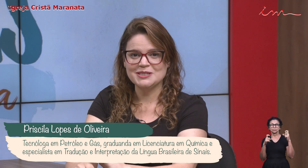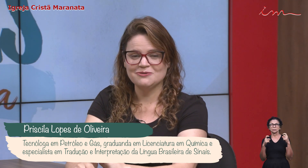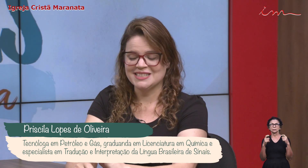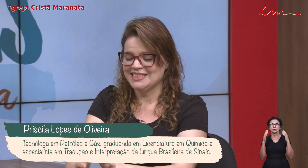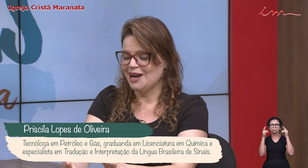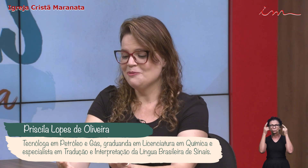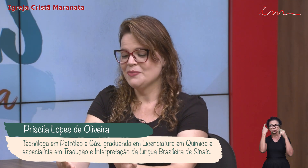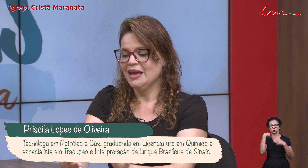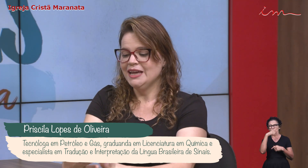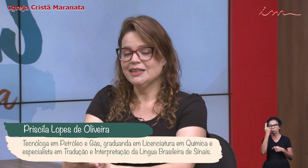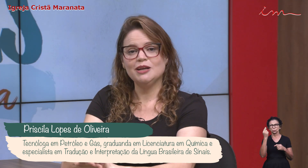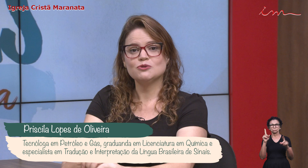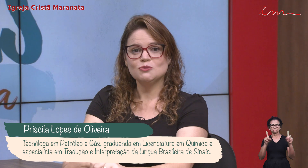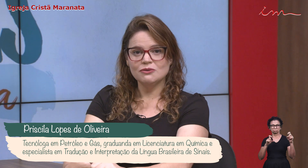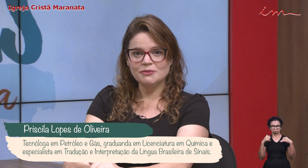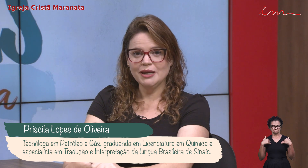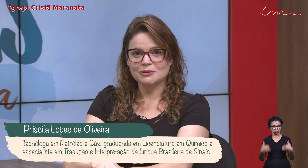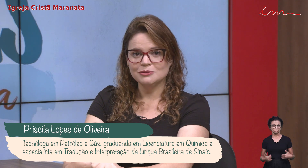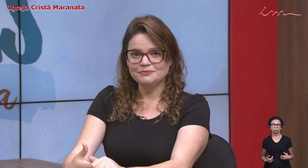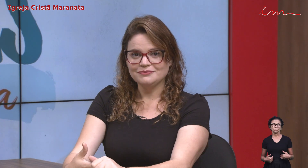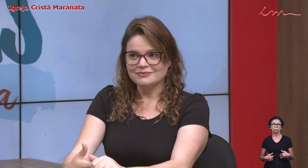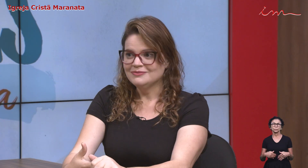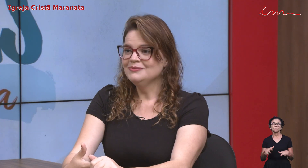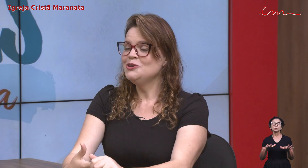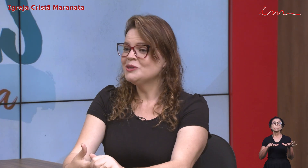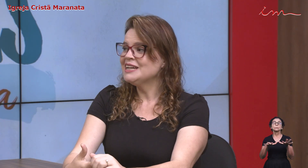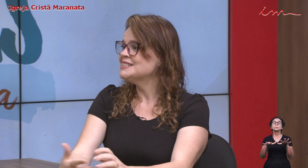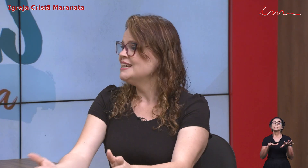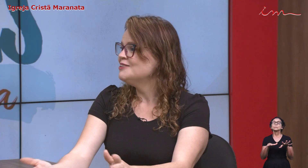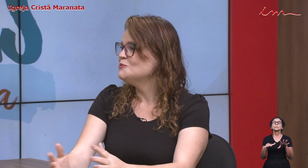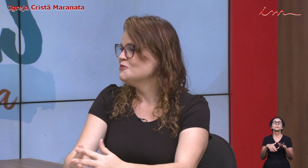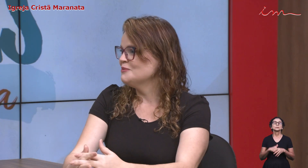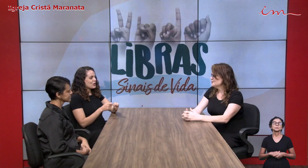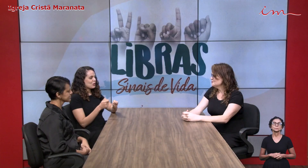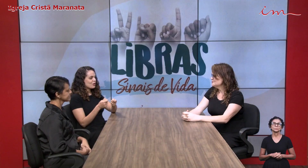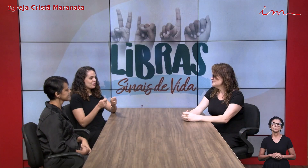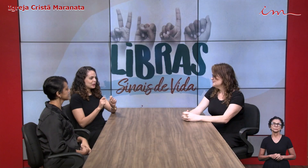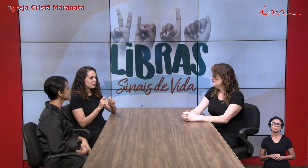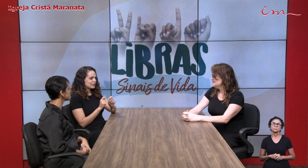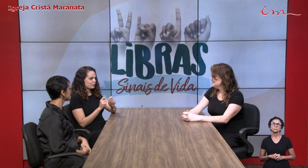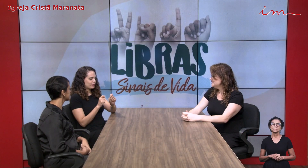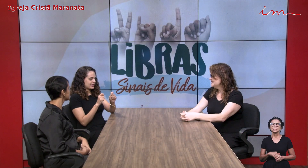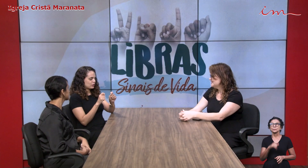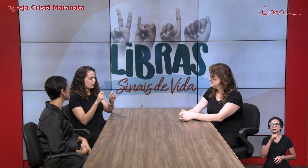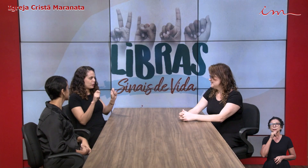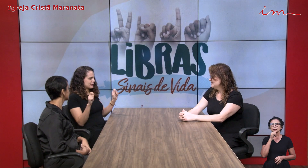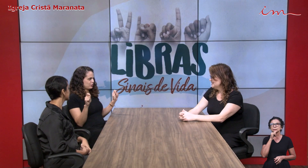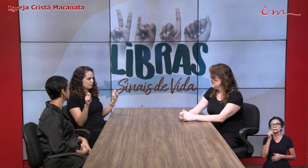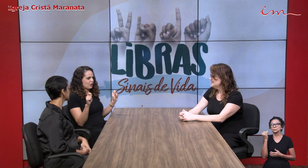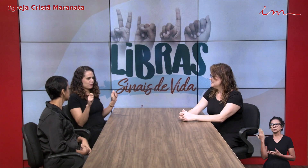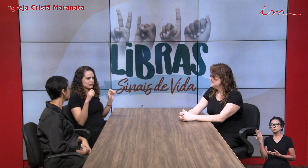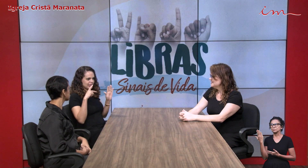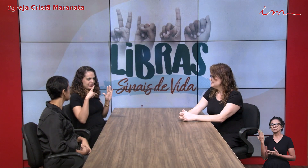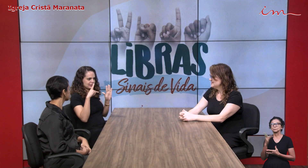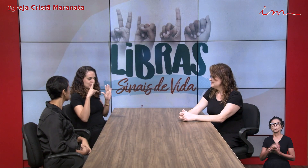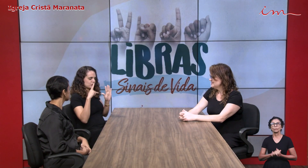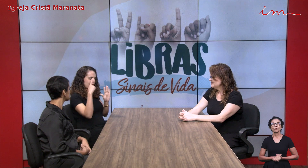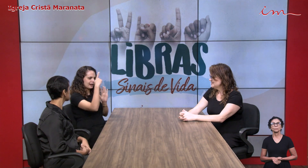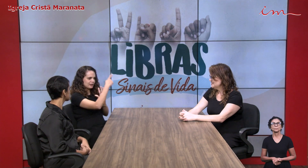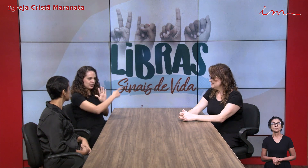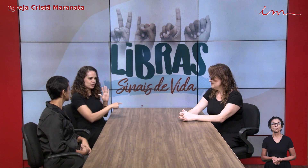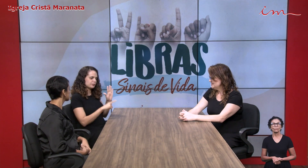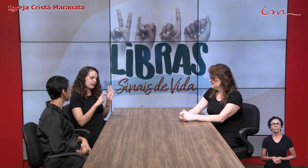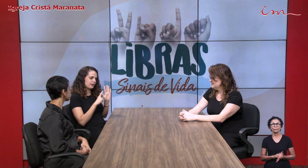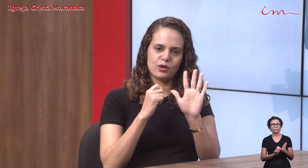a expressão facial. E temos o movimento. E o que seria o Exatamente. movimento? O movimento, por exemplo, essa configuração de mão, vamos lá, né? Sinal